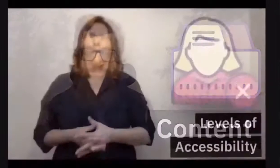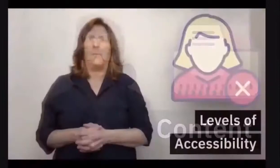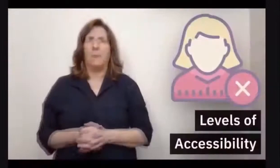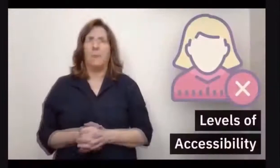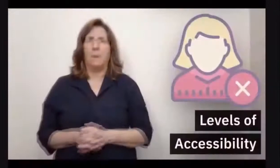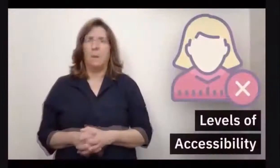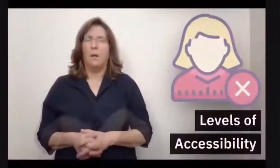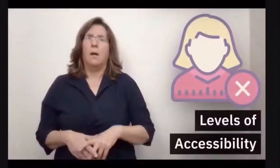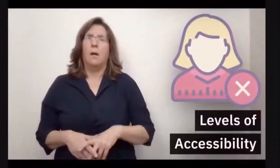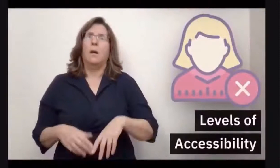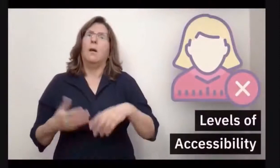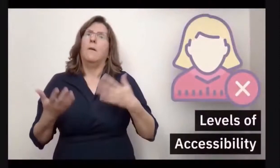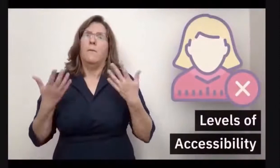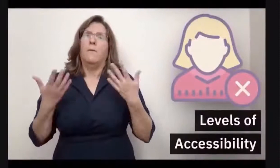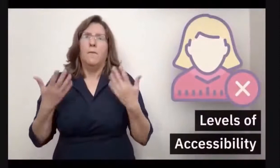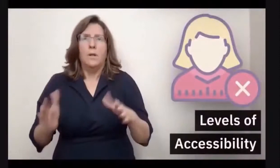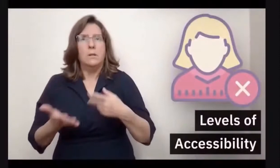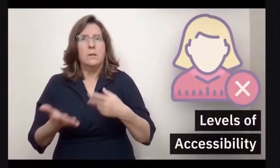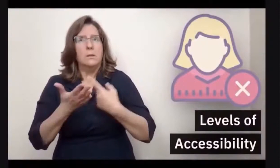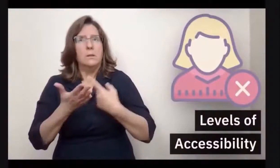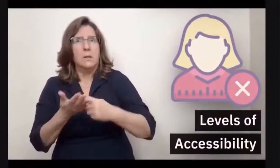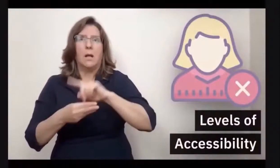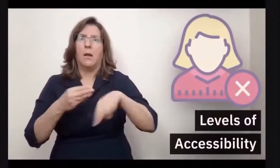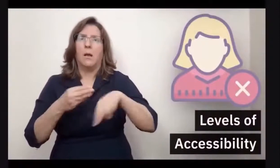Pasemos de la estética de sordera y vamos a ver otro marco de trabajo.